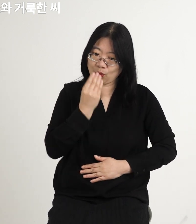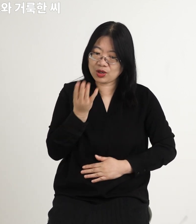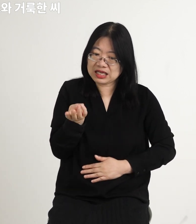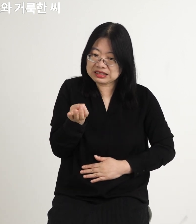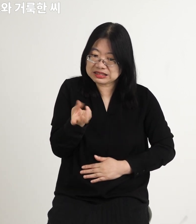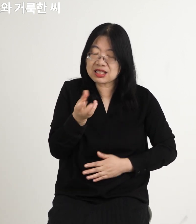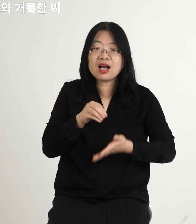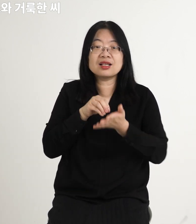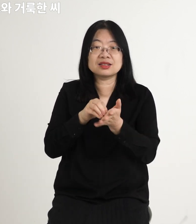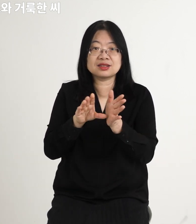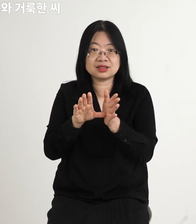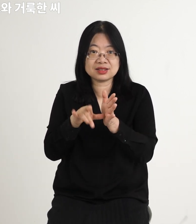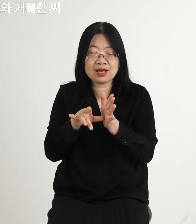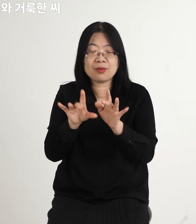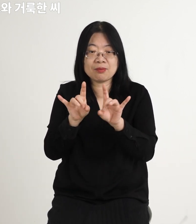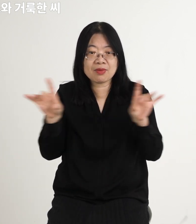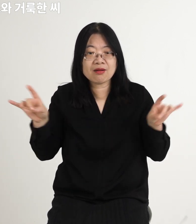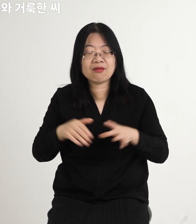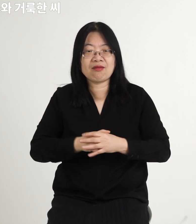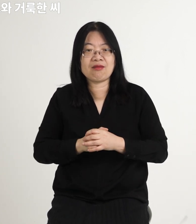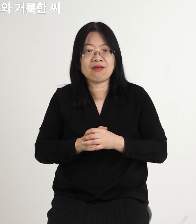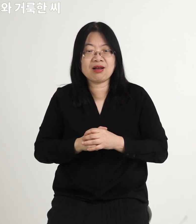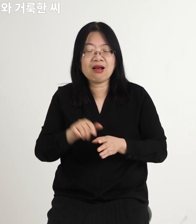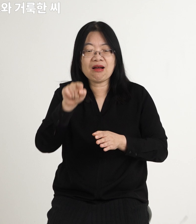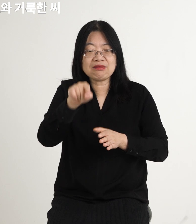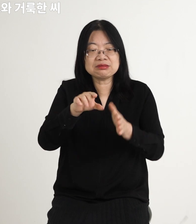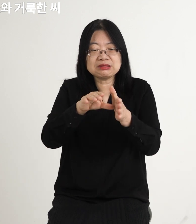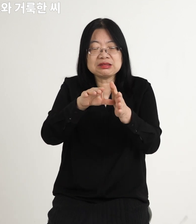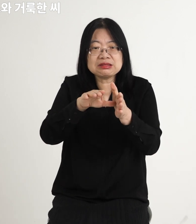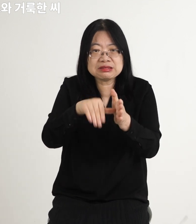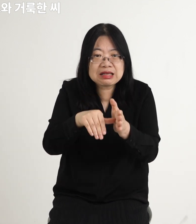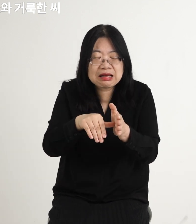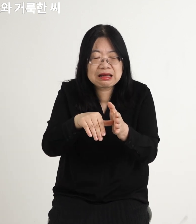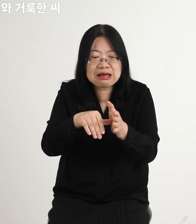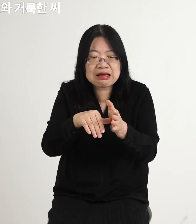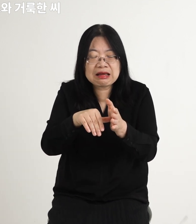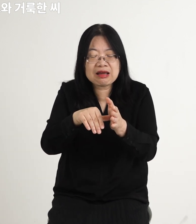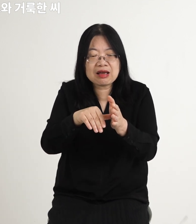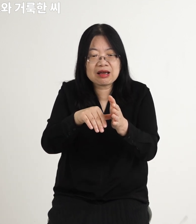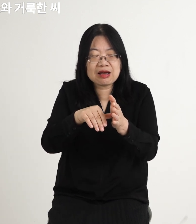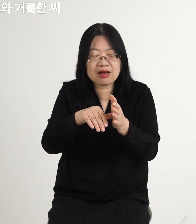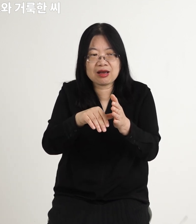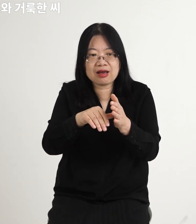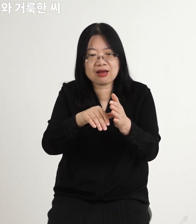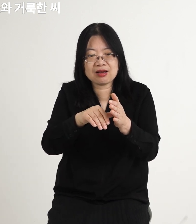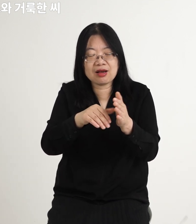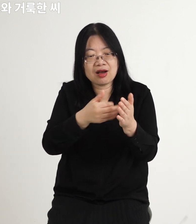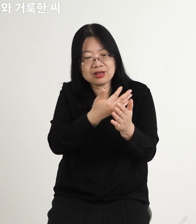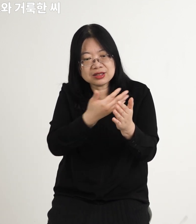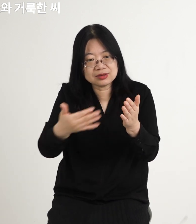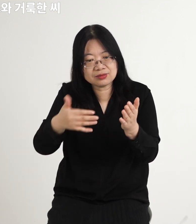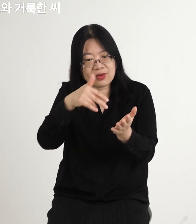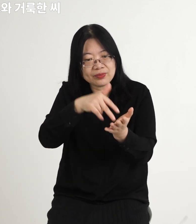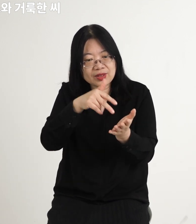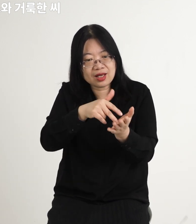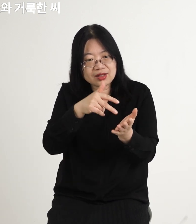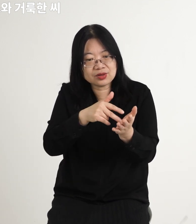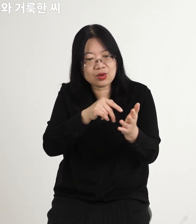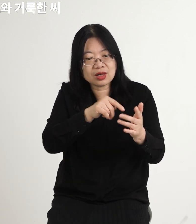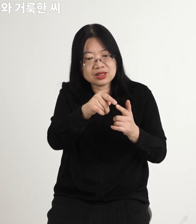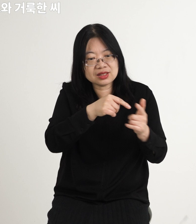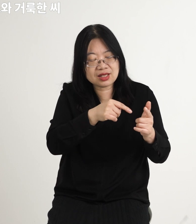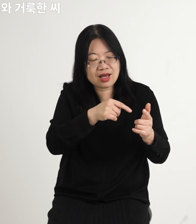씨가 등장할 때는 그 시대의 맥락에서도 이해를 가져야 될까요? 그 이해는